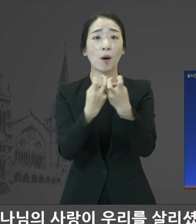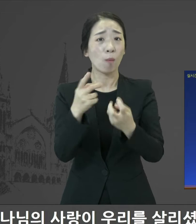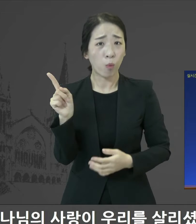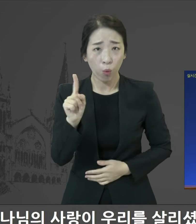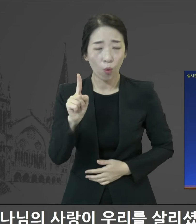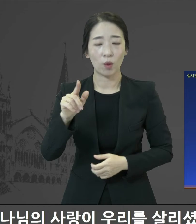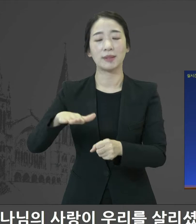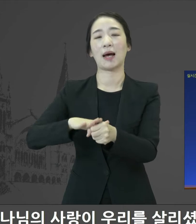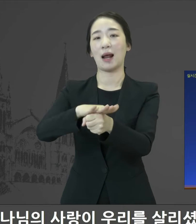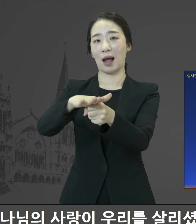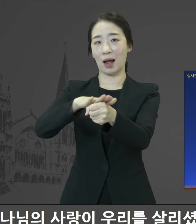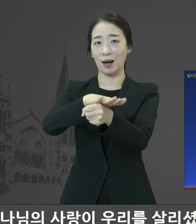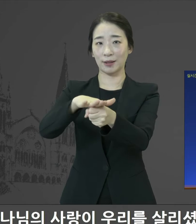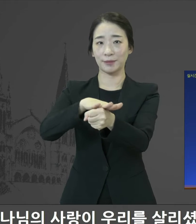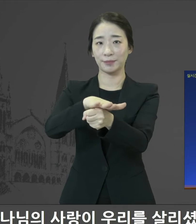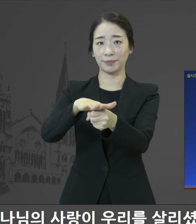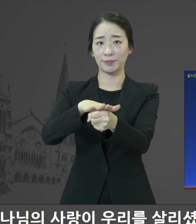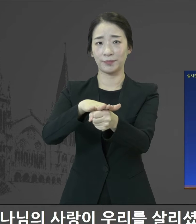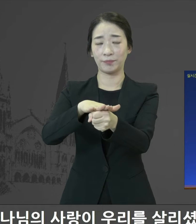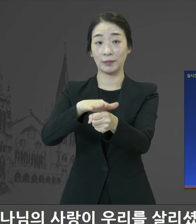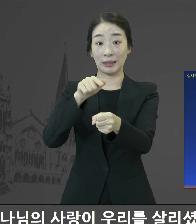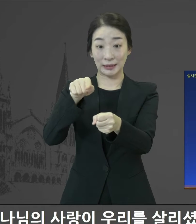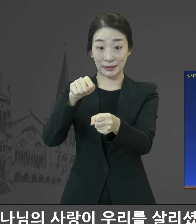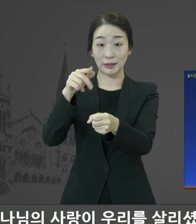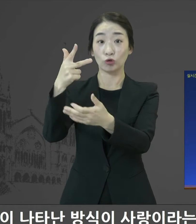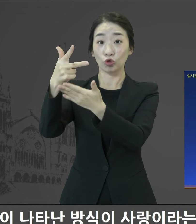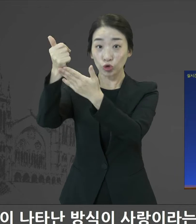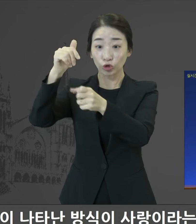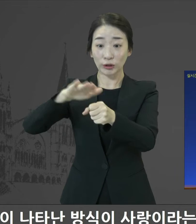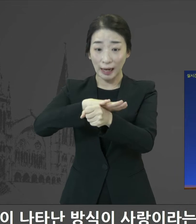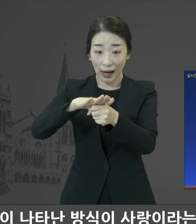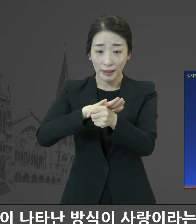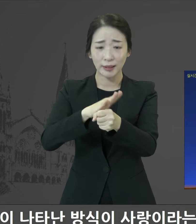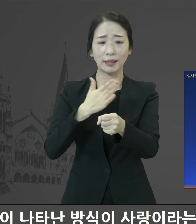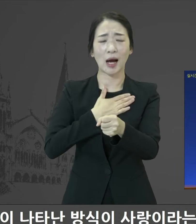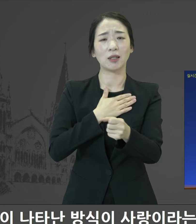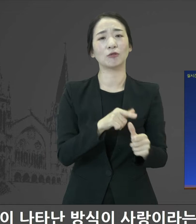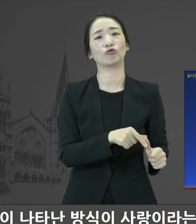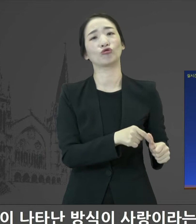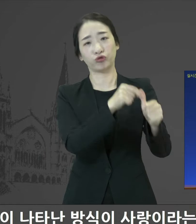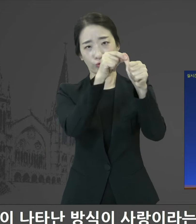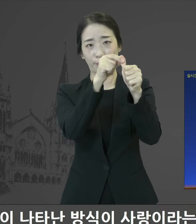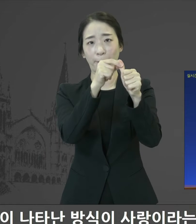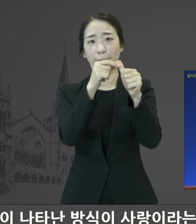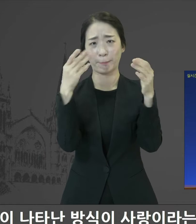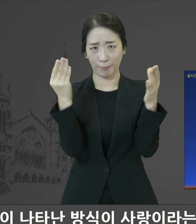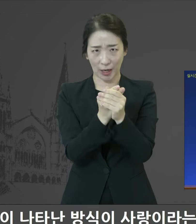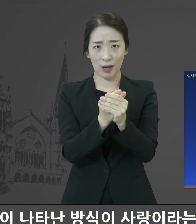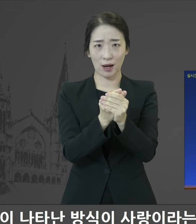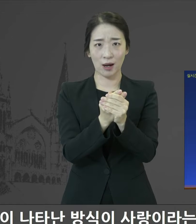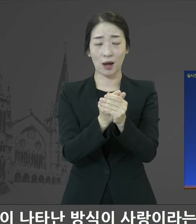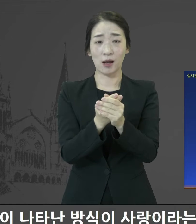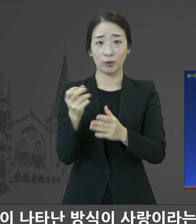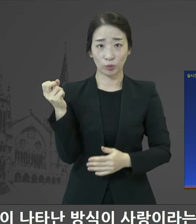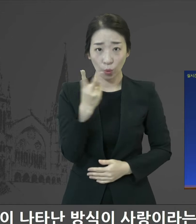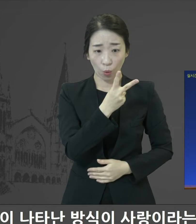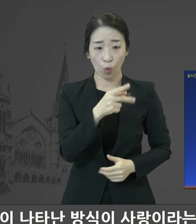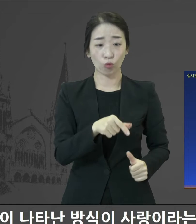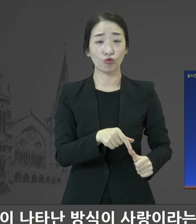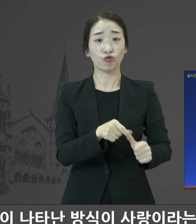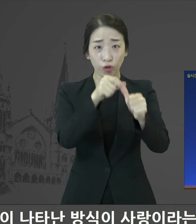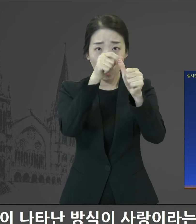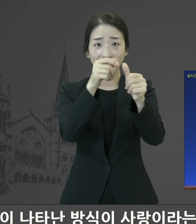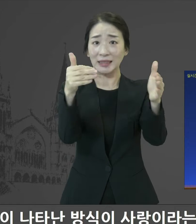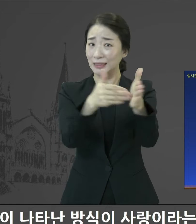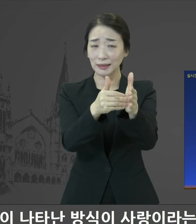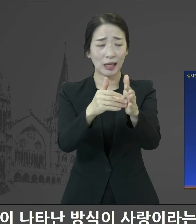거죠. 그래서 그 사랑이 우리를 구원하였다고 얘기하는 겁니다. 우리를 구원하였을 뿐만 아니라 이 사랑은 구원받은